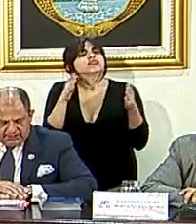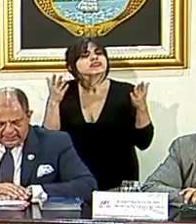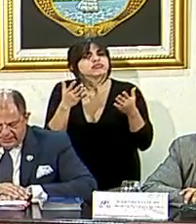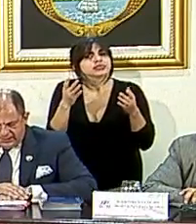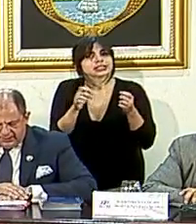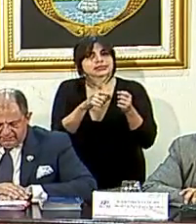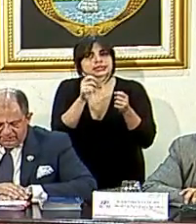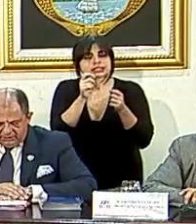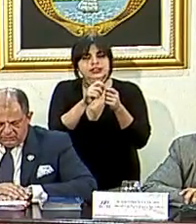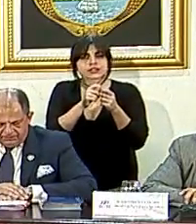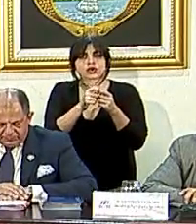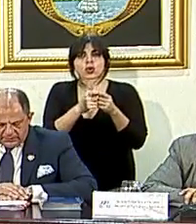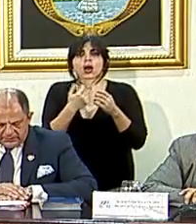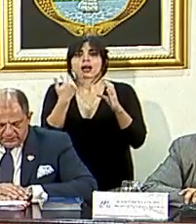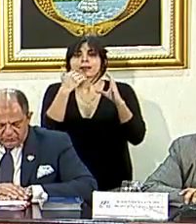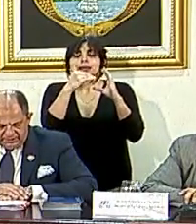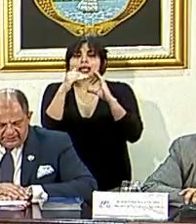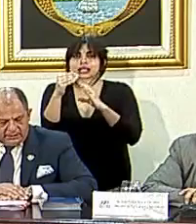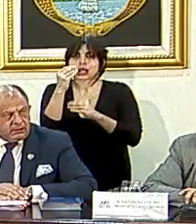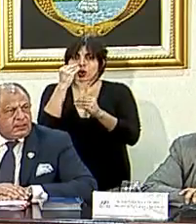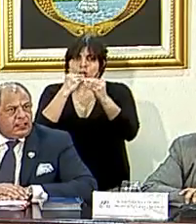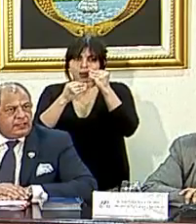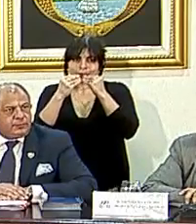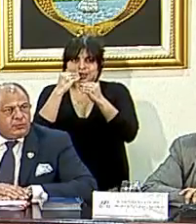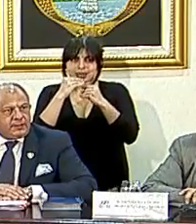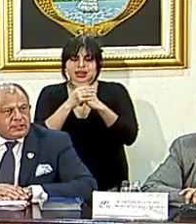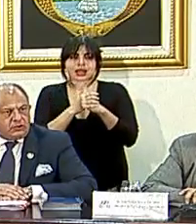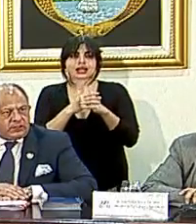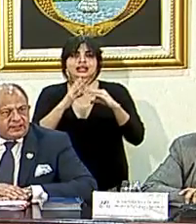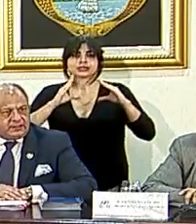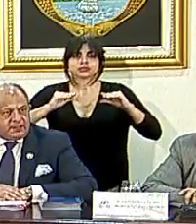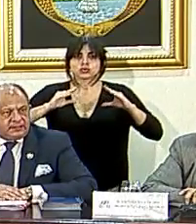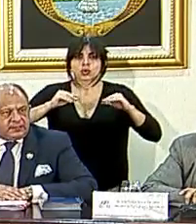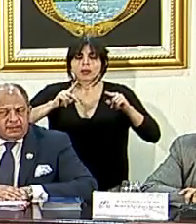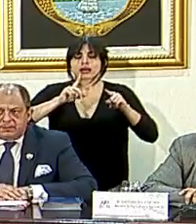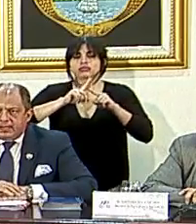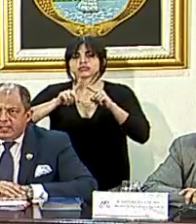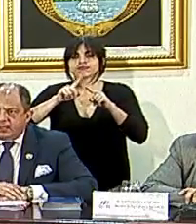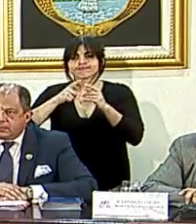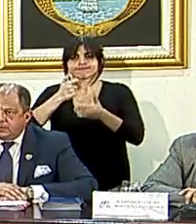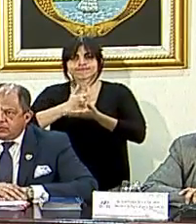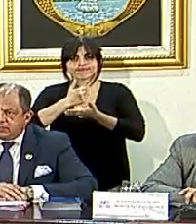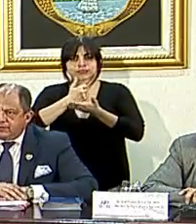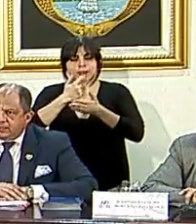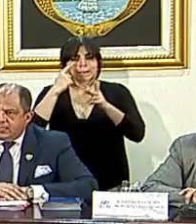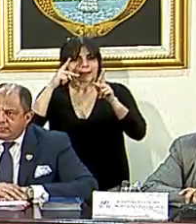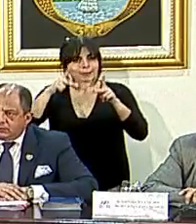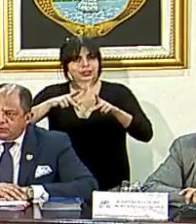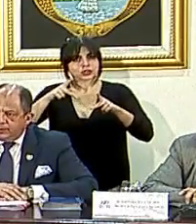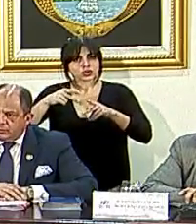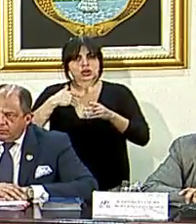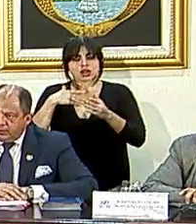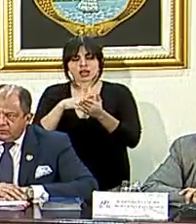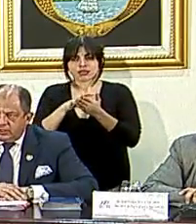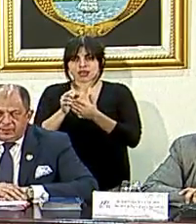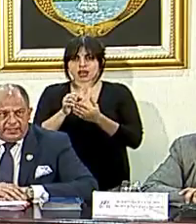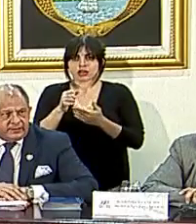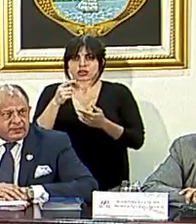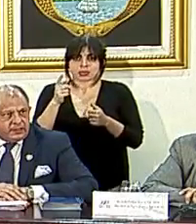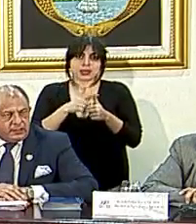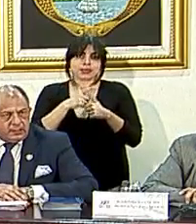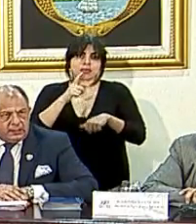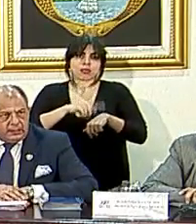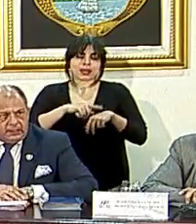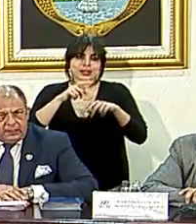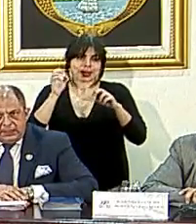precisamente al envío de comida, espumas y otra asistencia para las personas afectadas en los primeros momentos de la